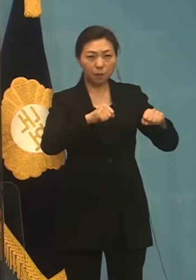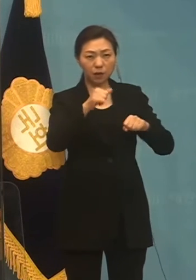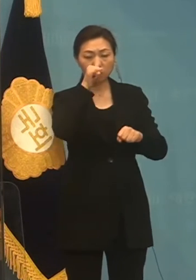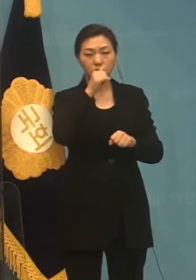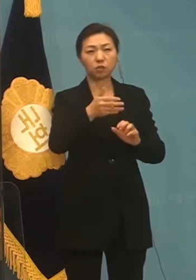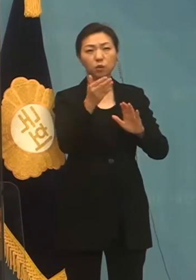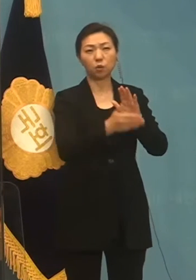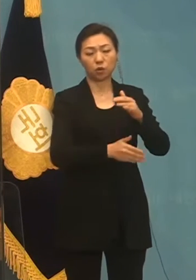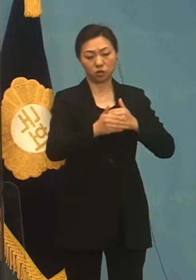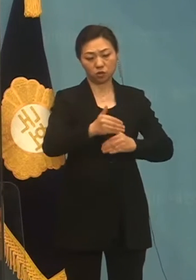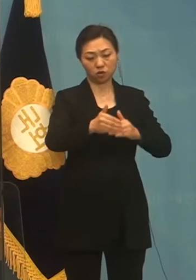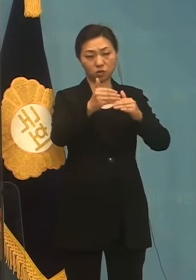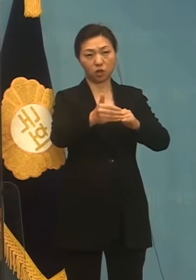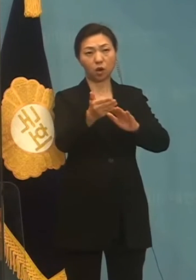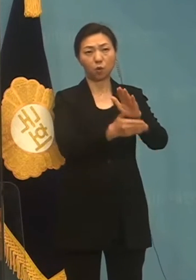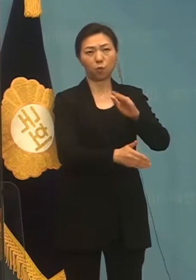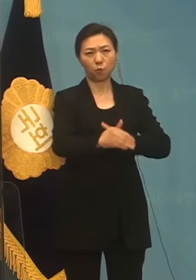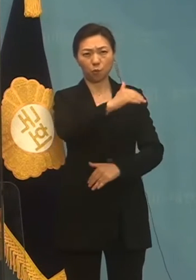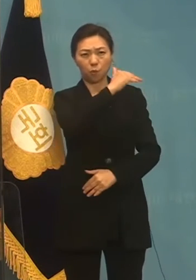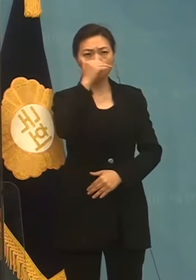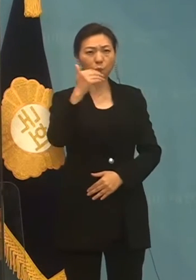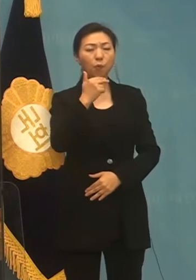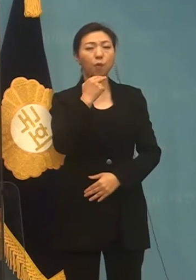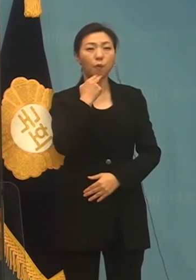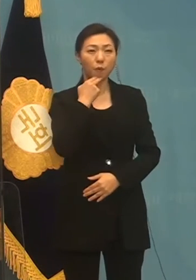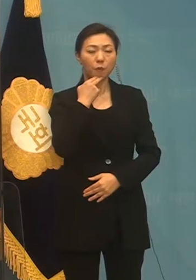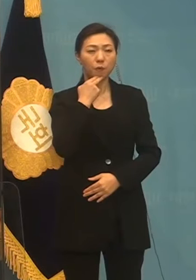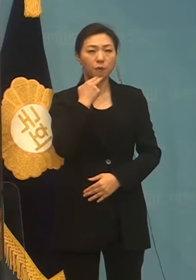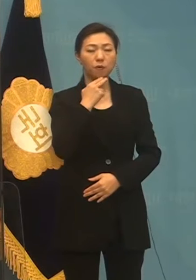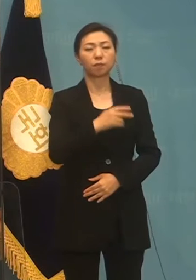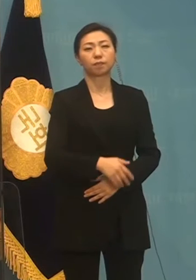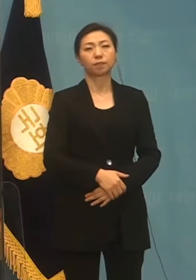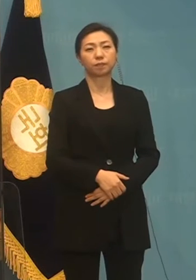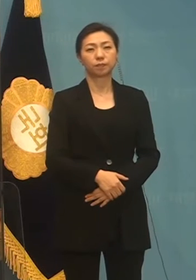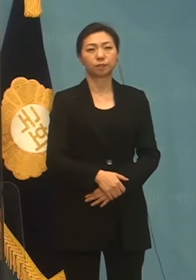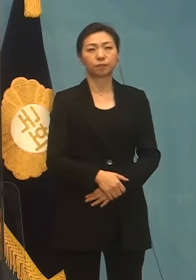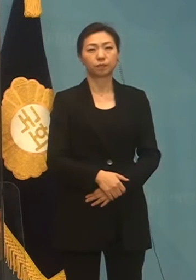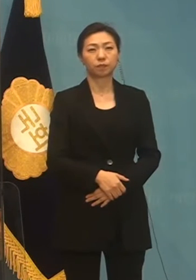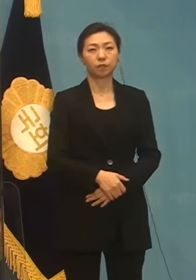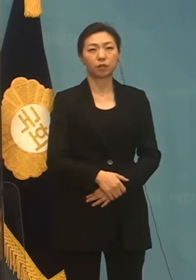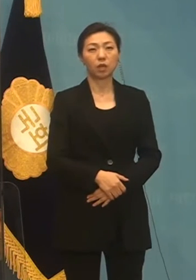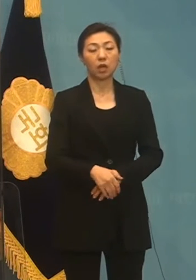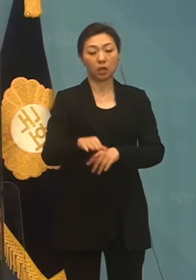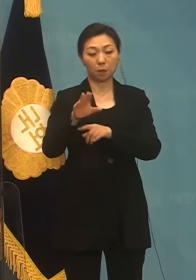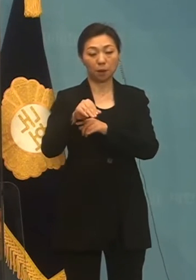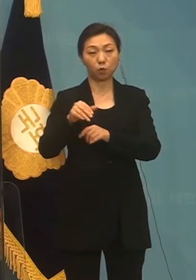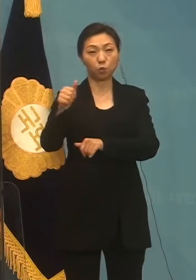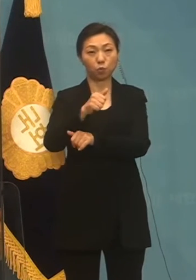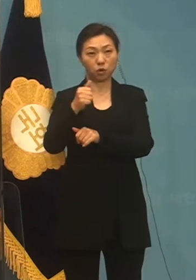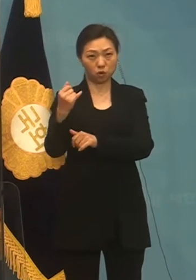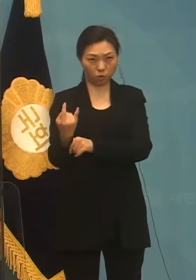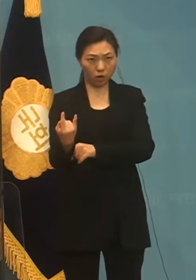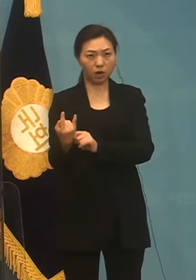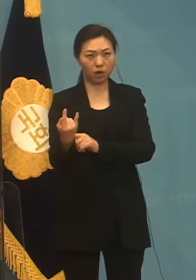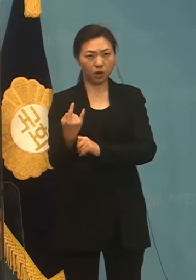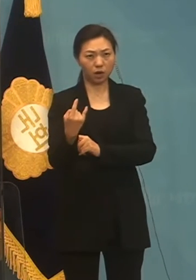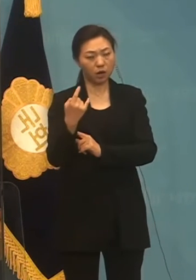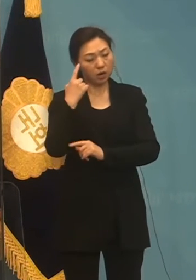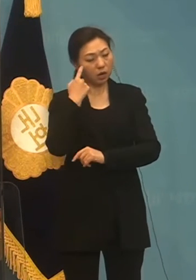상실한 선입니다. 이에 국민의힘 가방위 위원 전원은